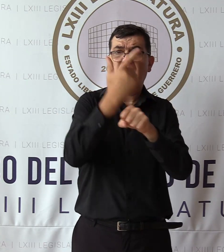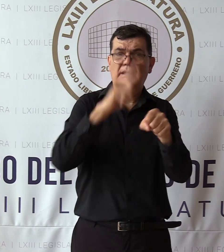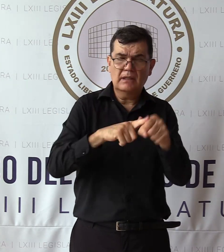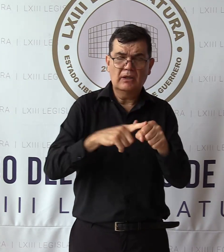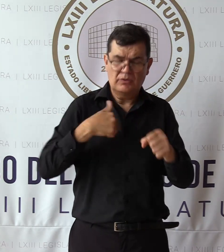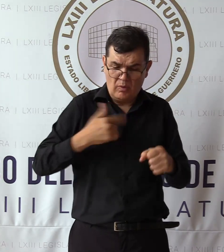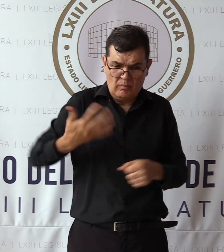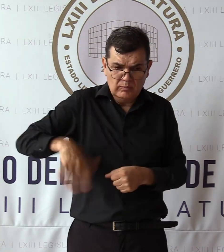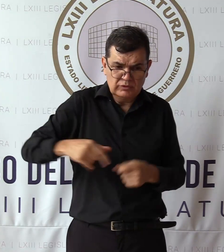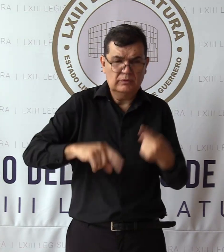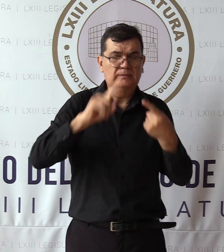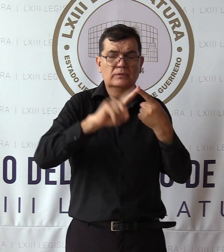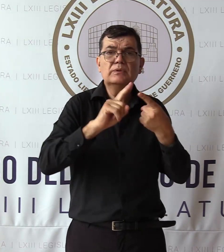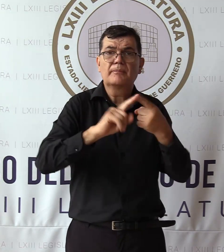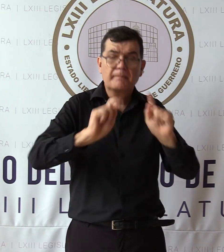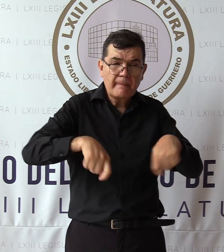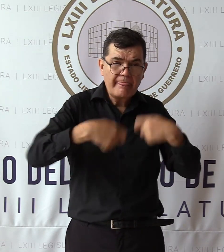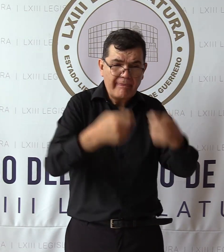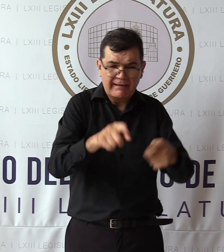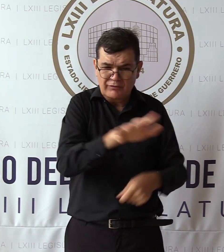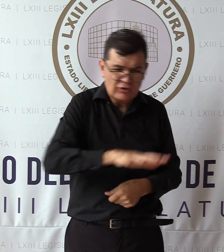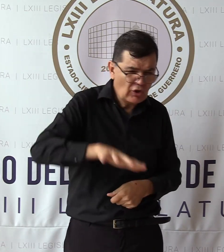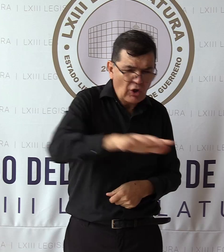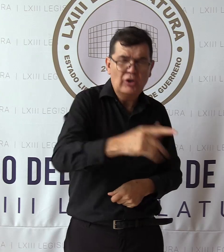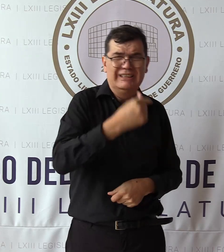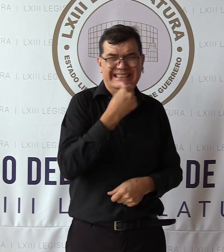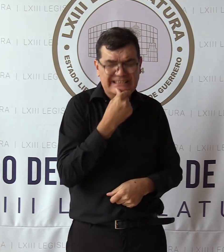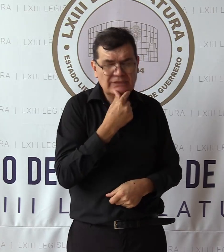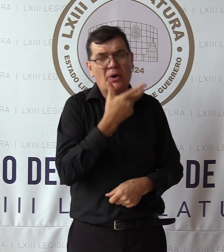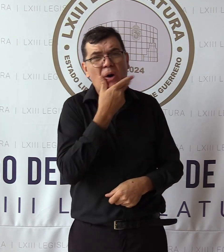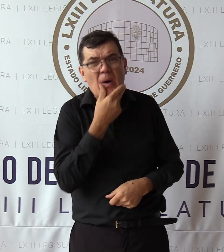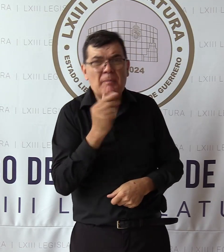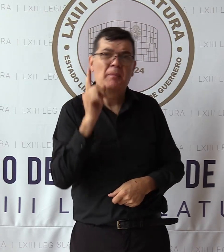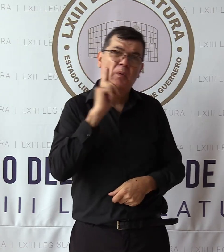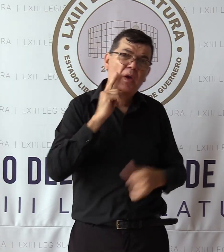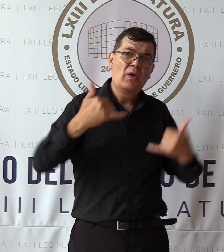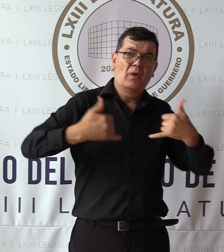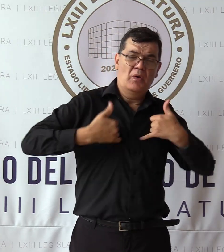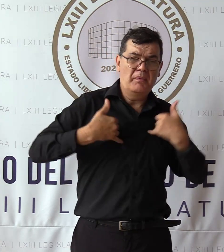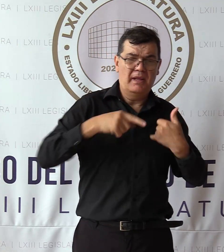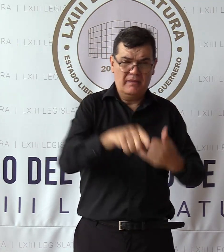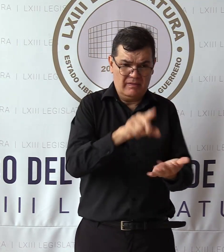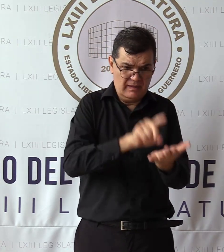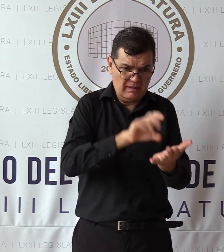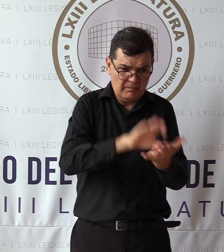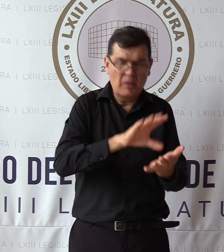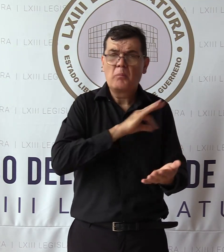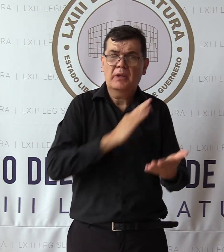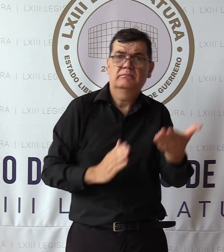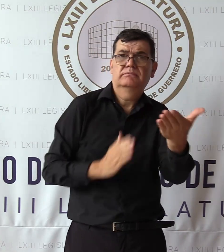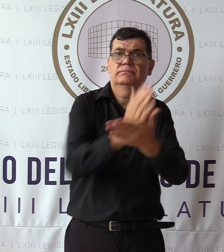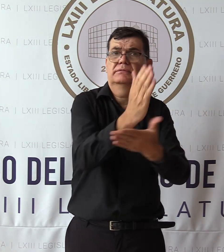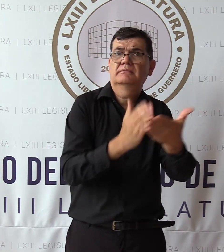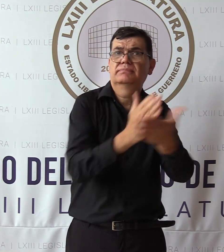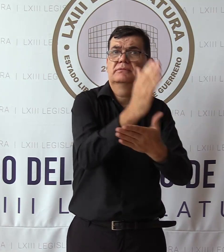1. Garantizar que todos los niños, niñas y adolescentes con discapacidad tengan acceso de forma integral,